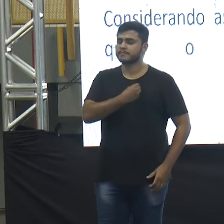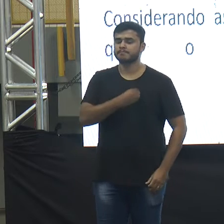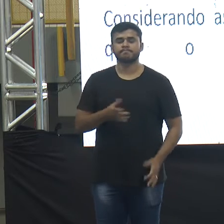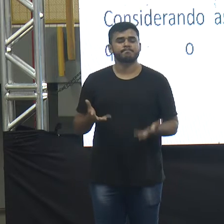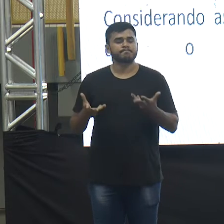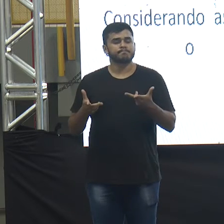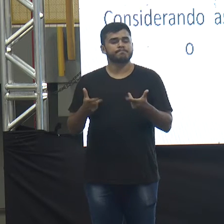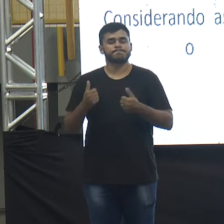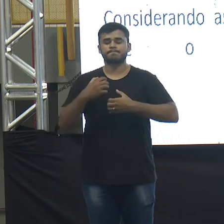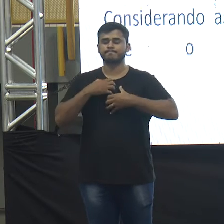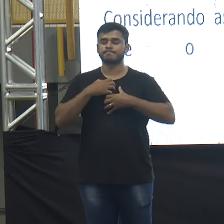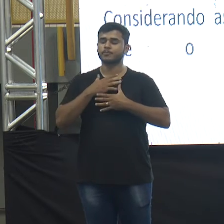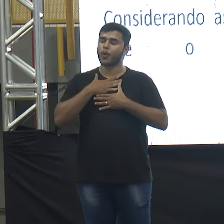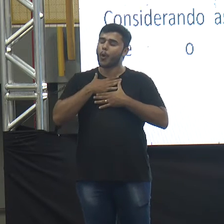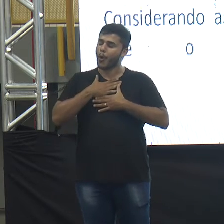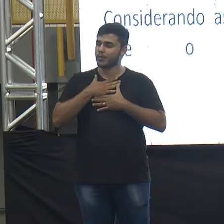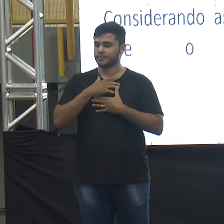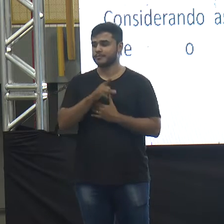com prazer.